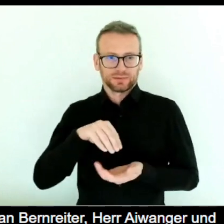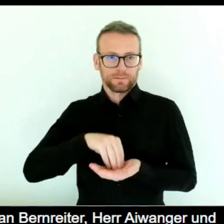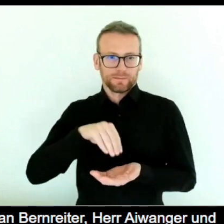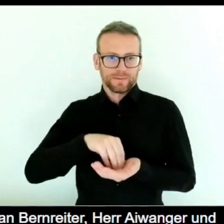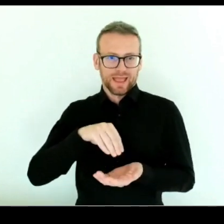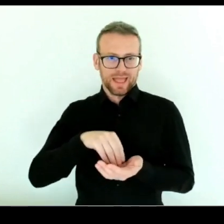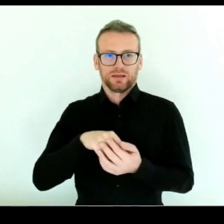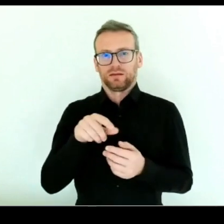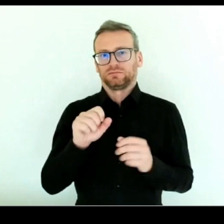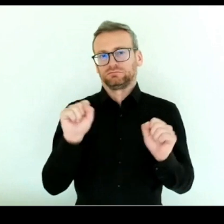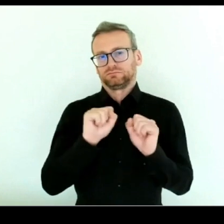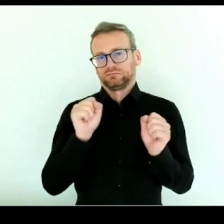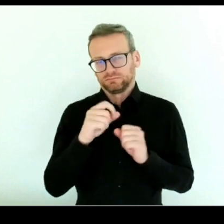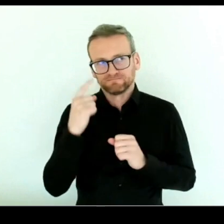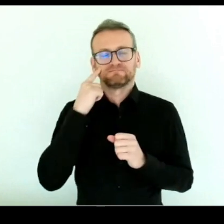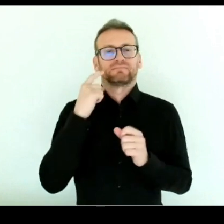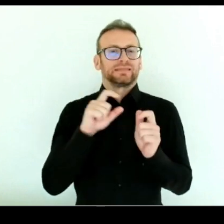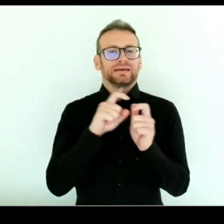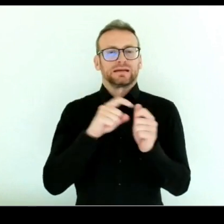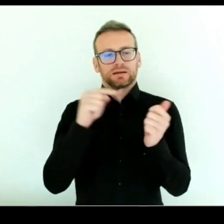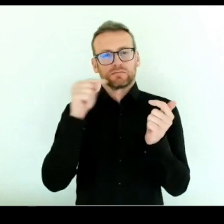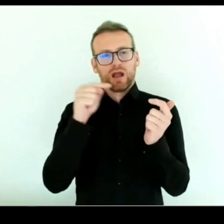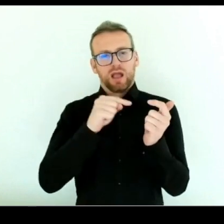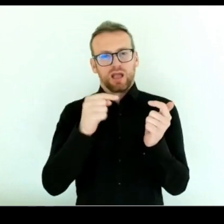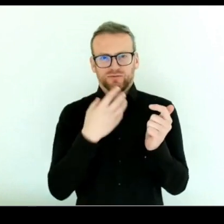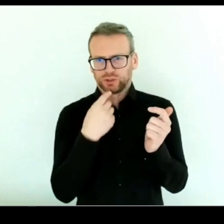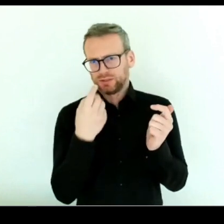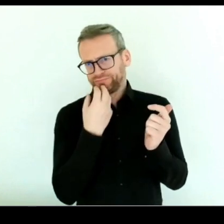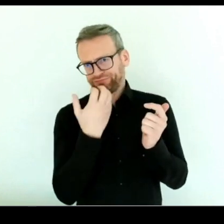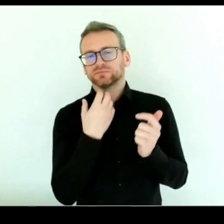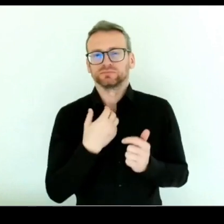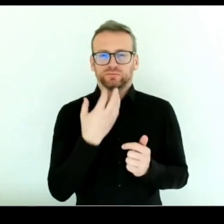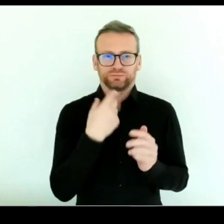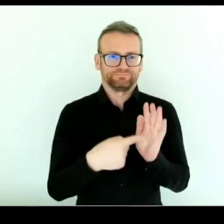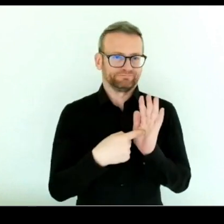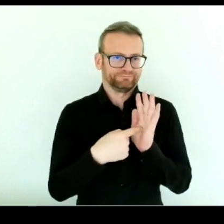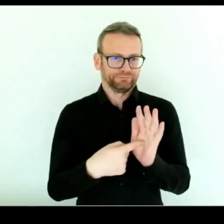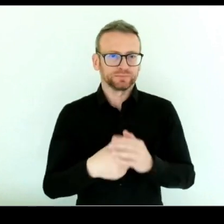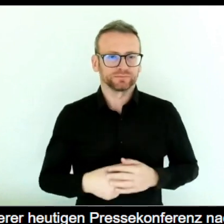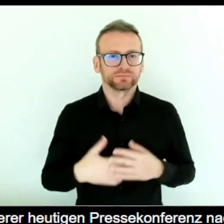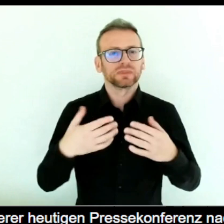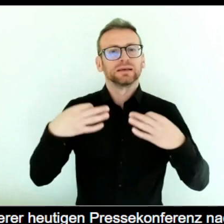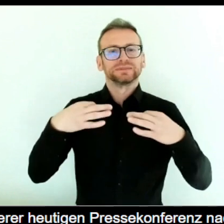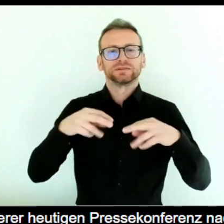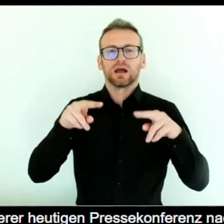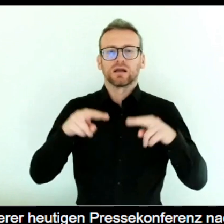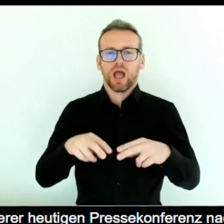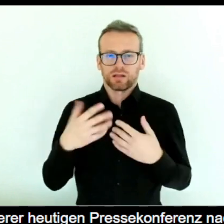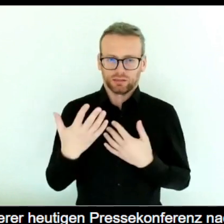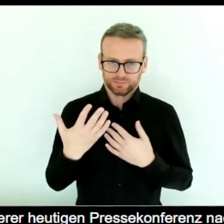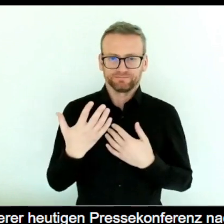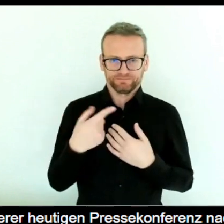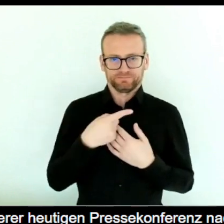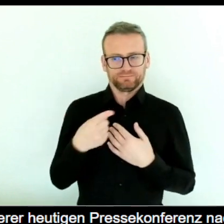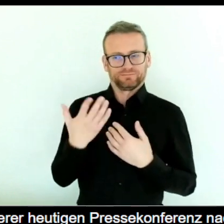Ministerrat die jeweils zuständigen Ministerien beauftragt hat, die Programmpunkte,